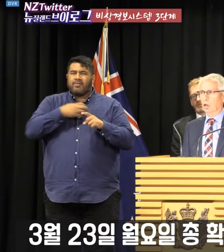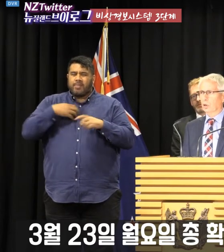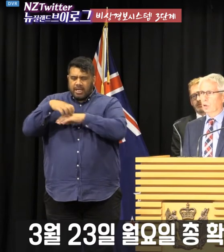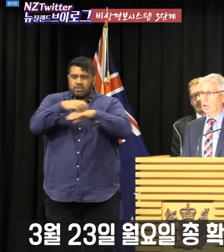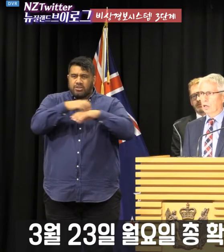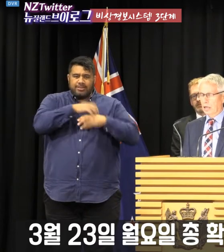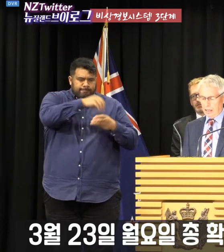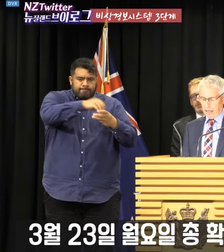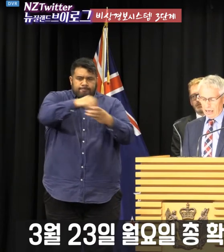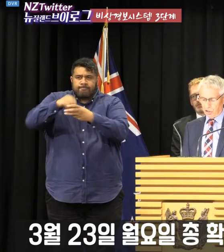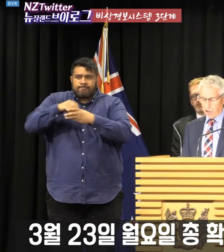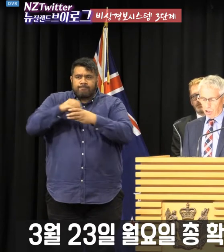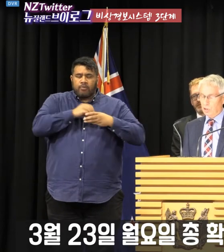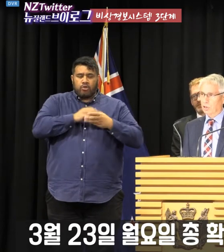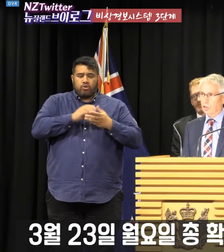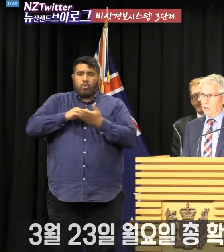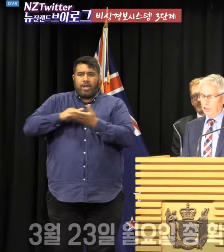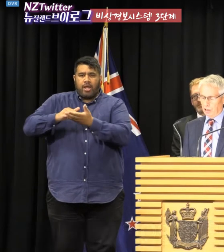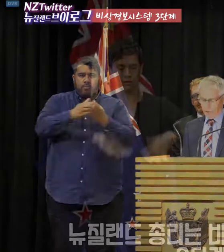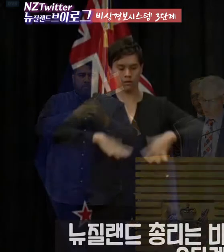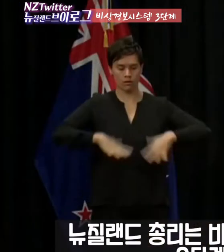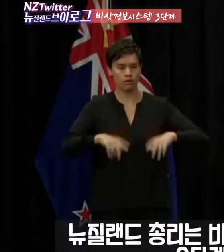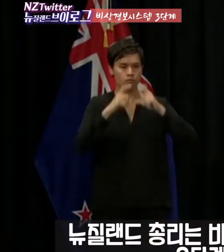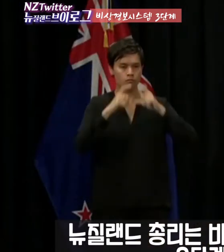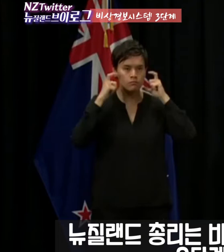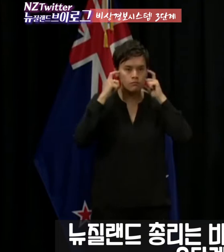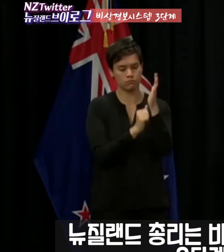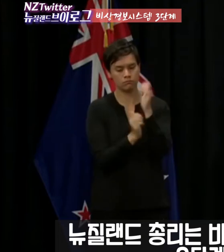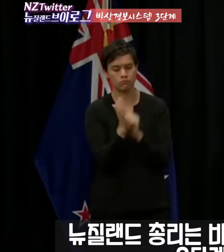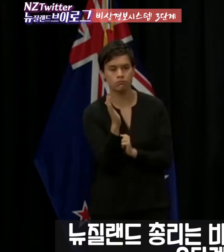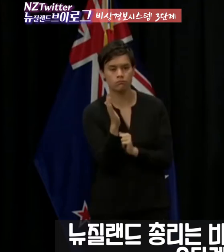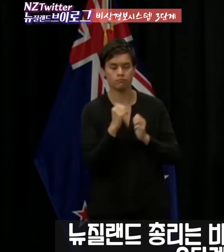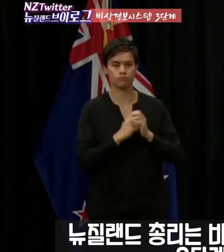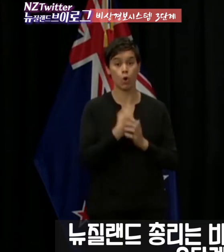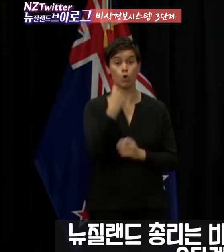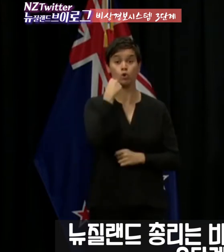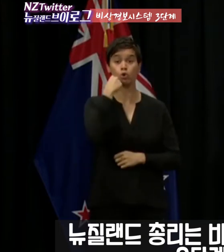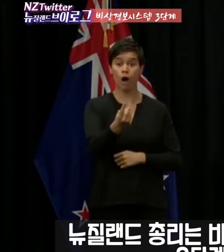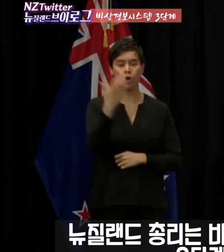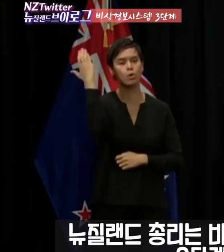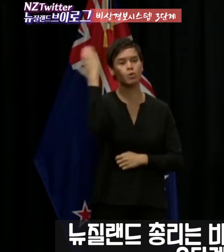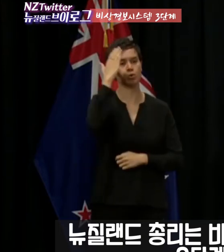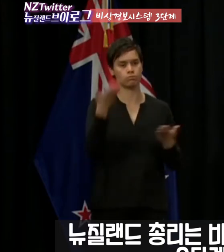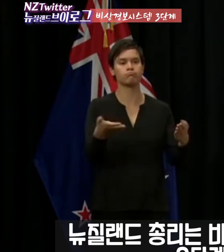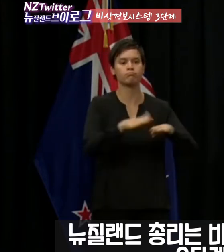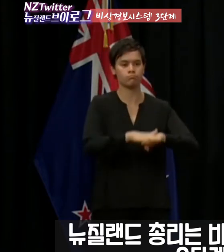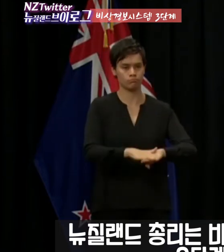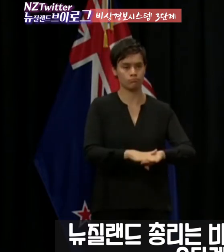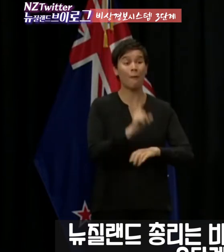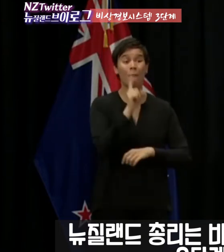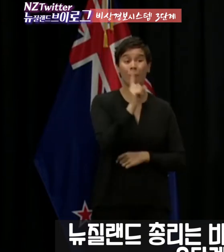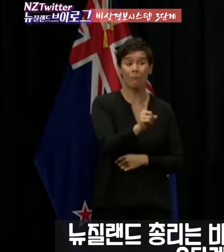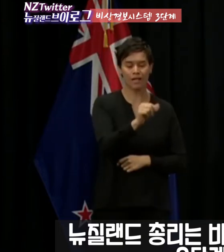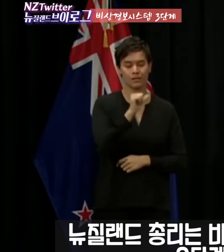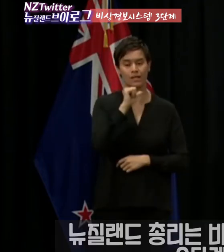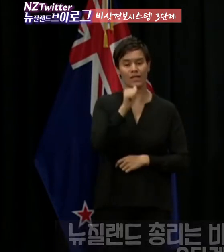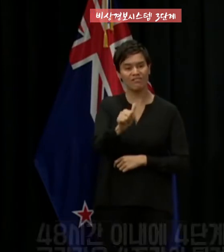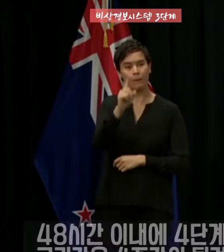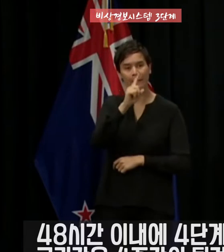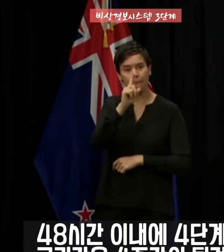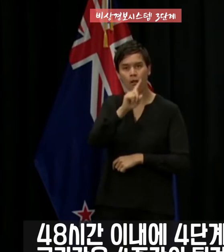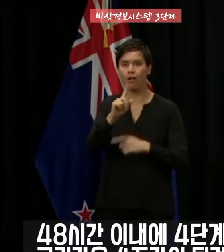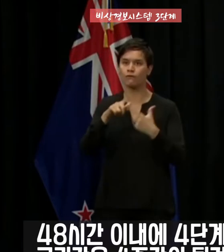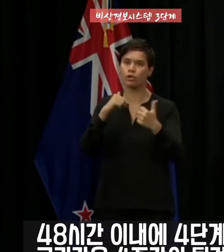총 102명으로 더블이 되면서 뉴질랜드 총리는 비상경보 시스템을 2단계에서 3단계로